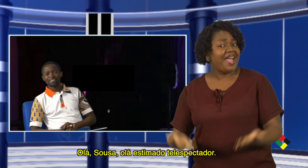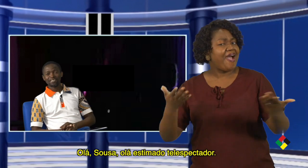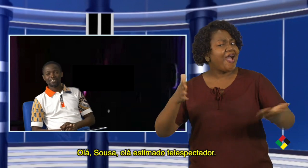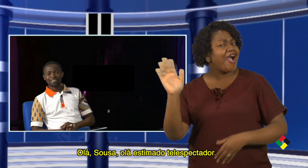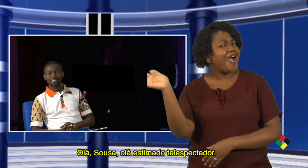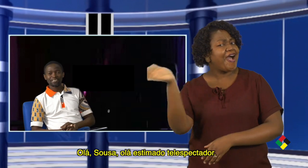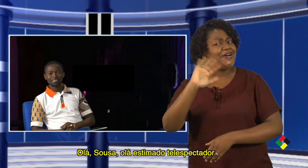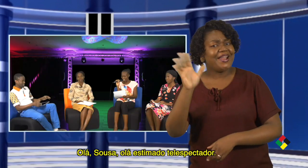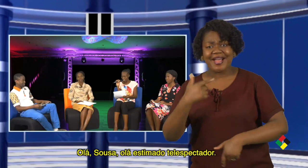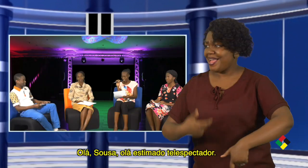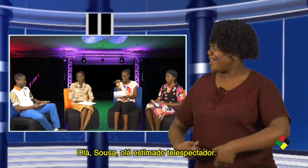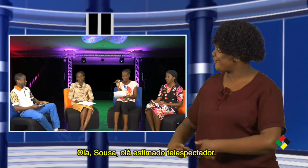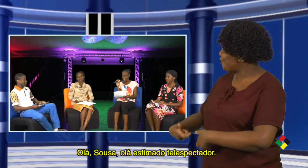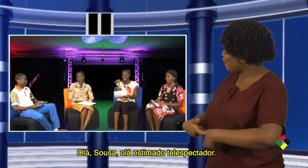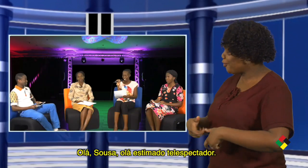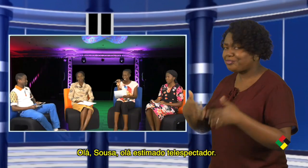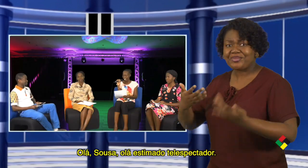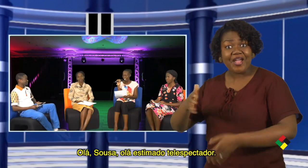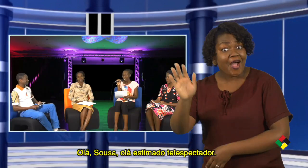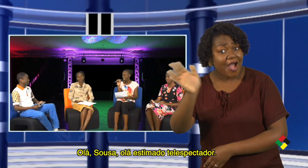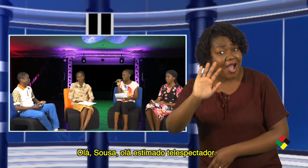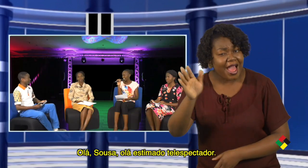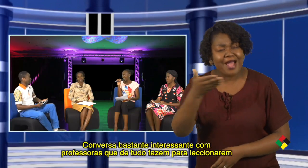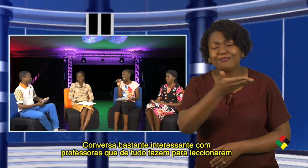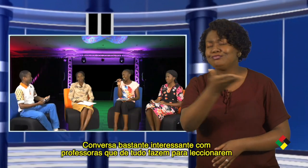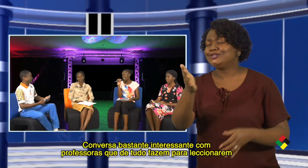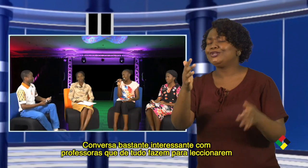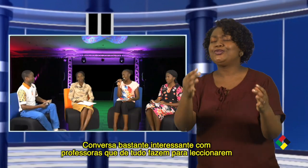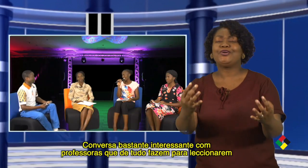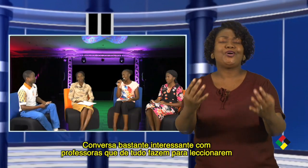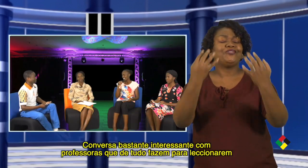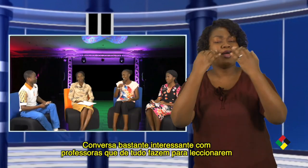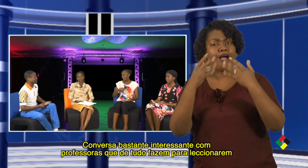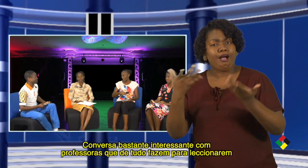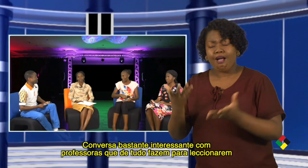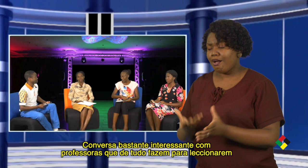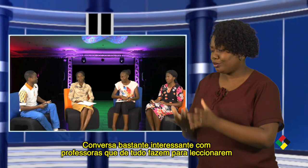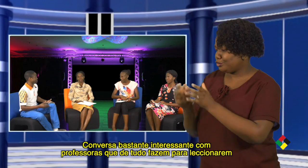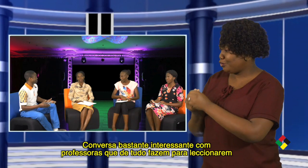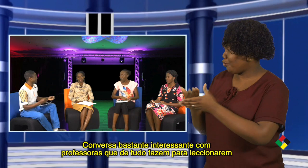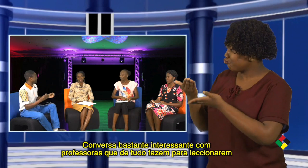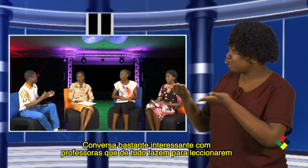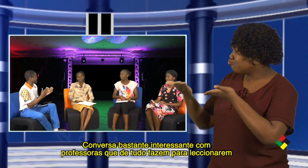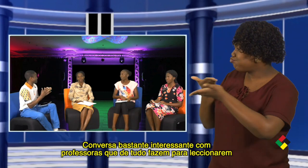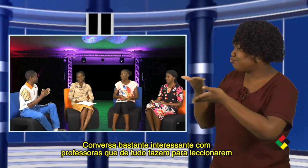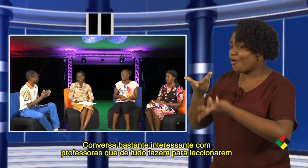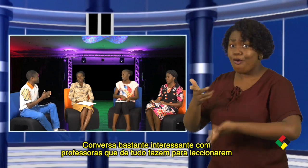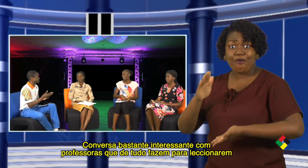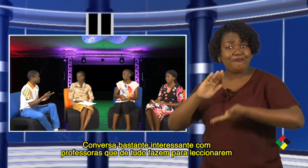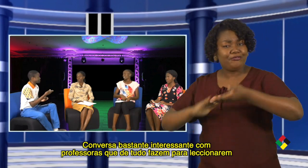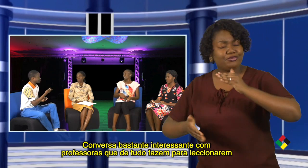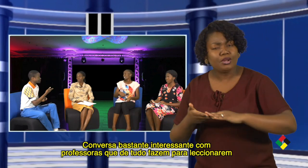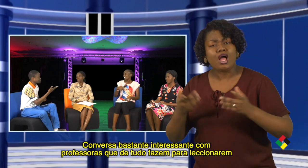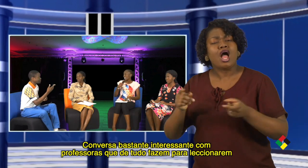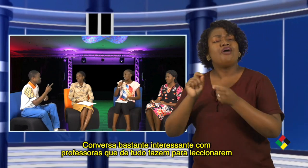Olá, Souza. Olá, estimado telespectador. Conversa bastante interessante com professoras que de tudo fazem